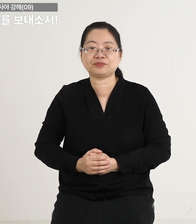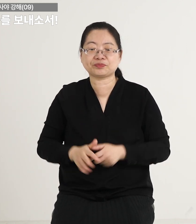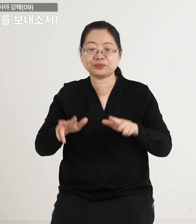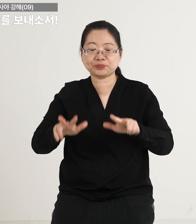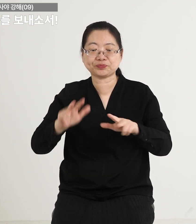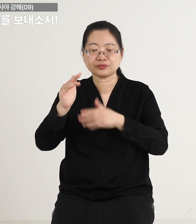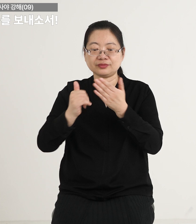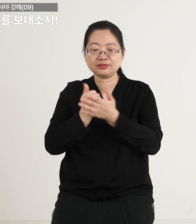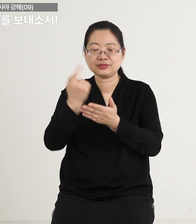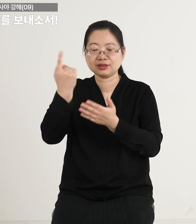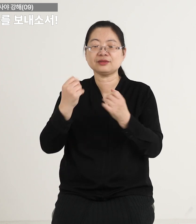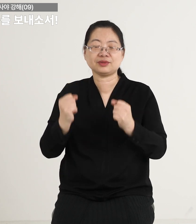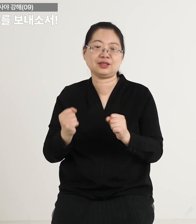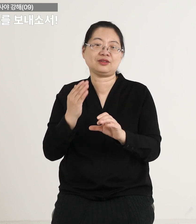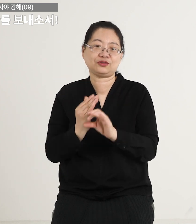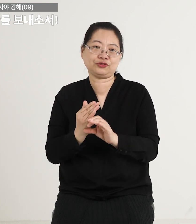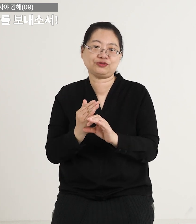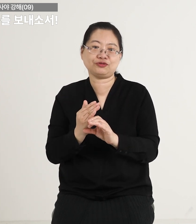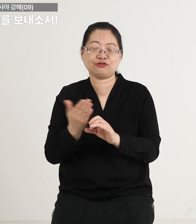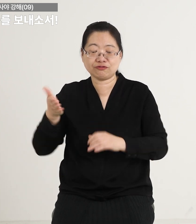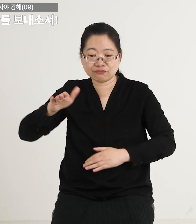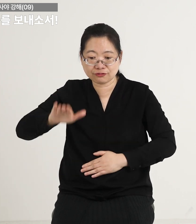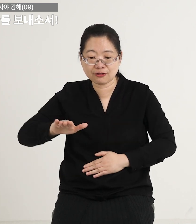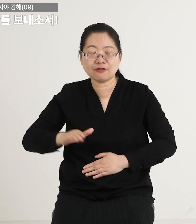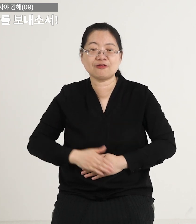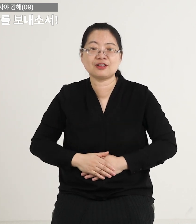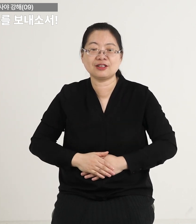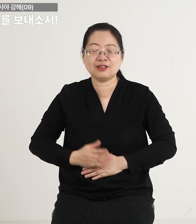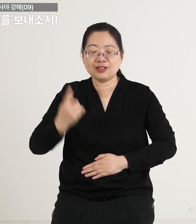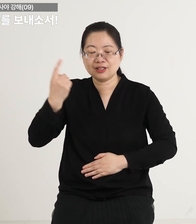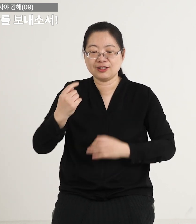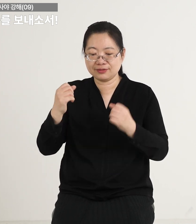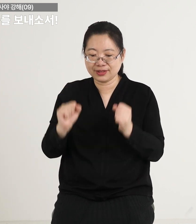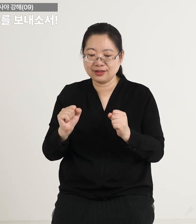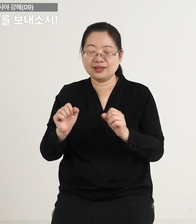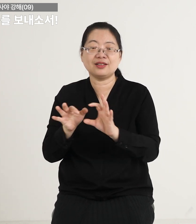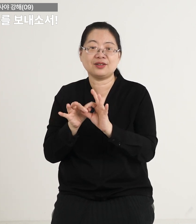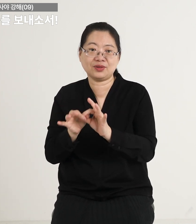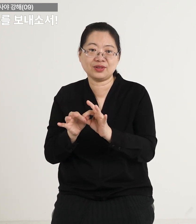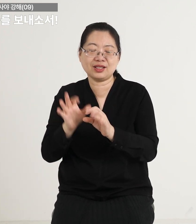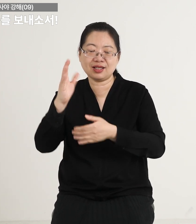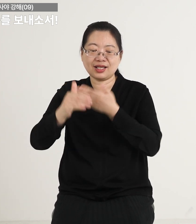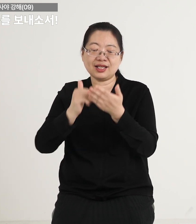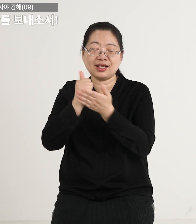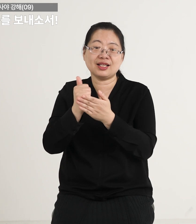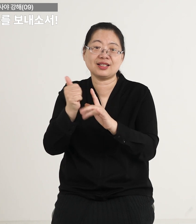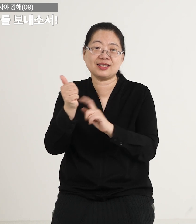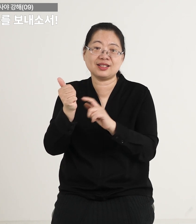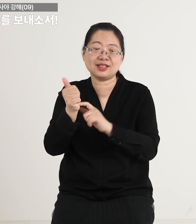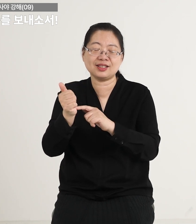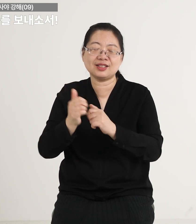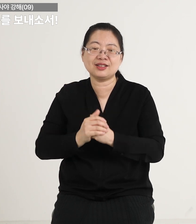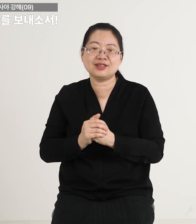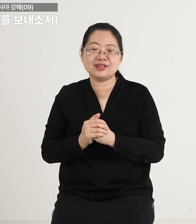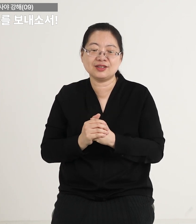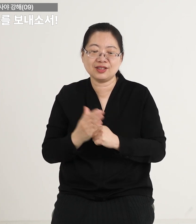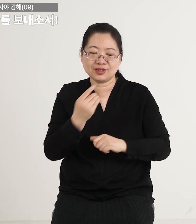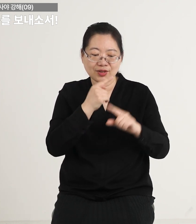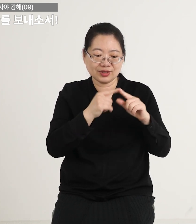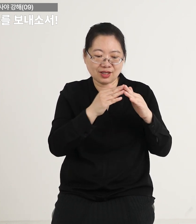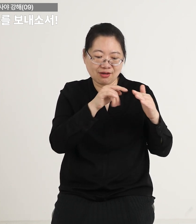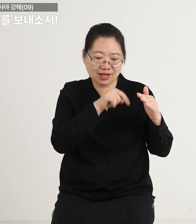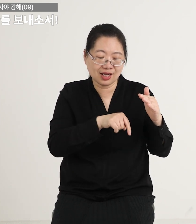지금 하나님이 임재해 계세요. 그런데 그 임재를 통해서 하나님이 성전